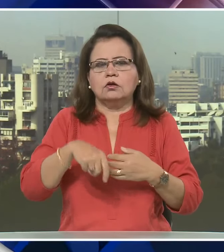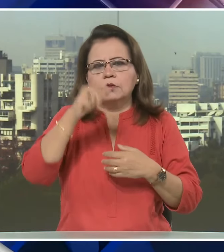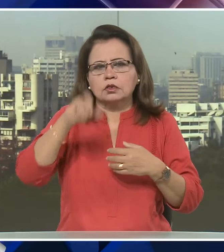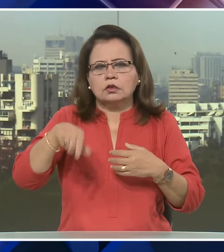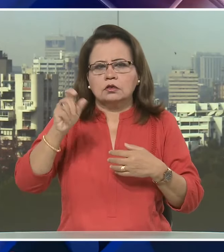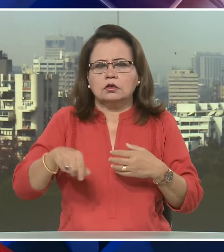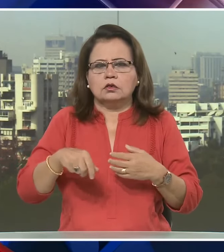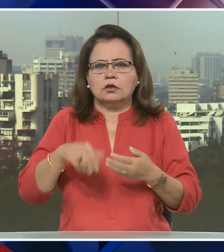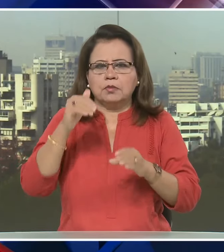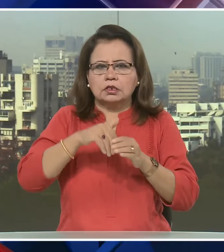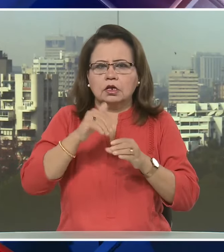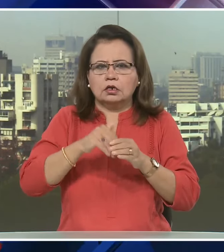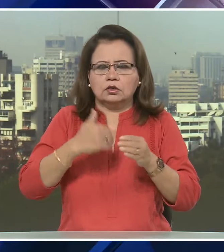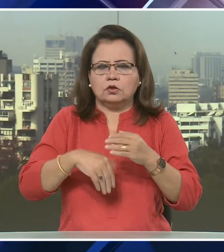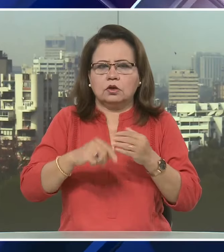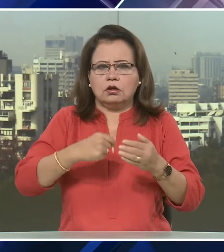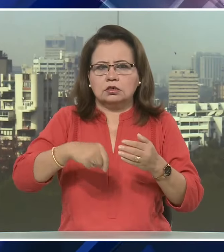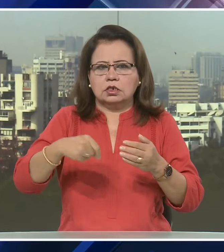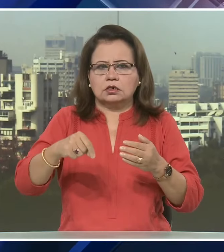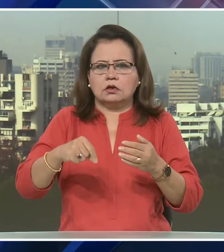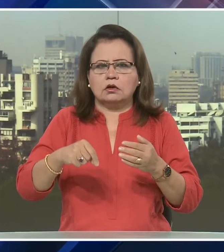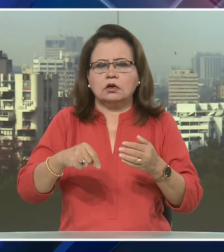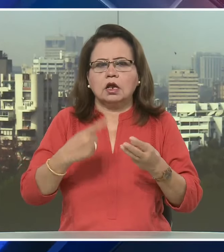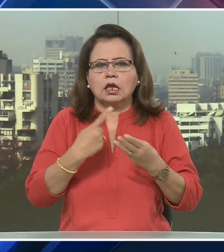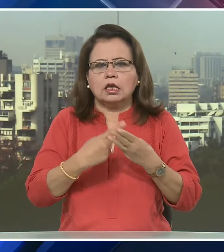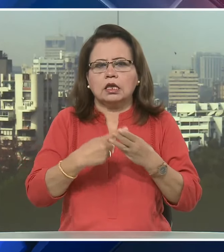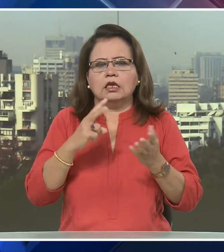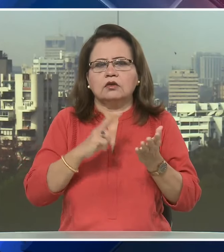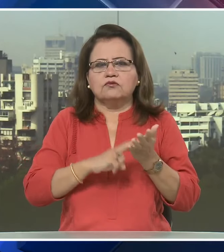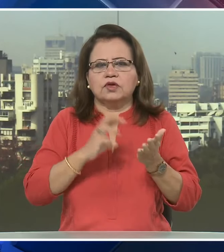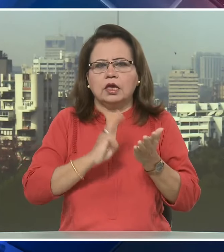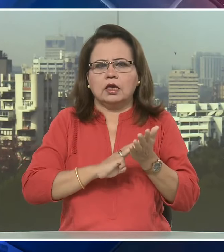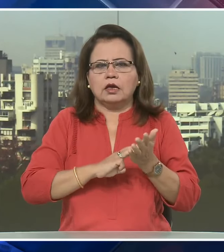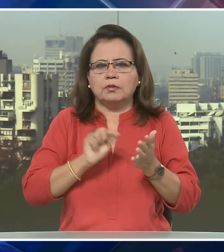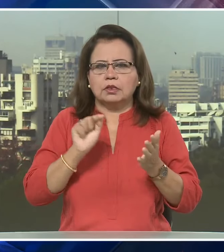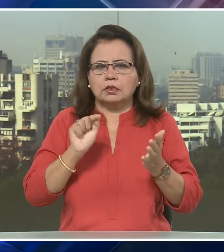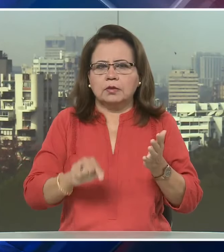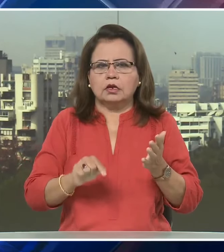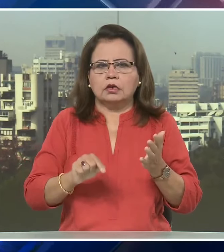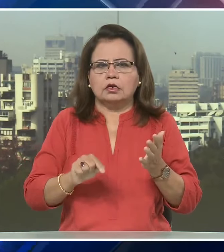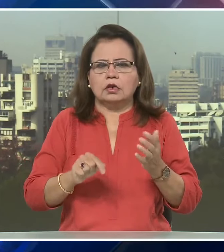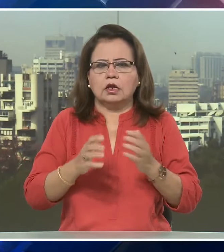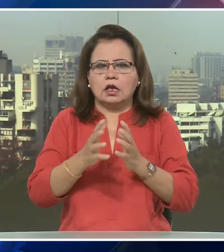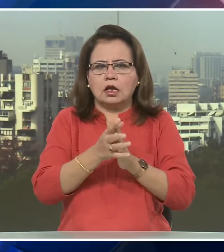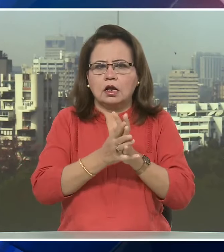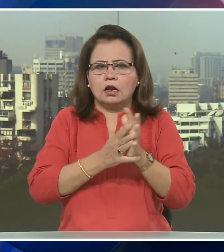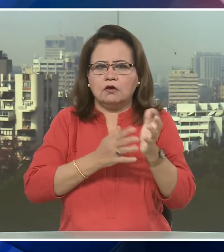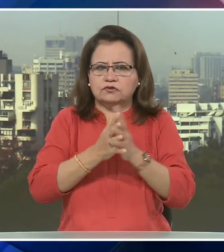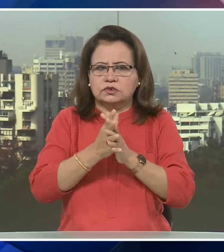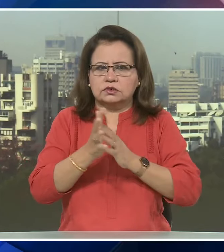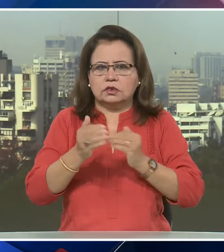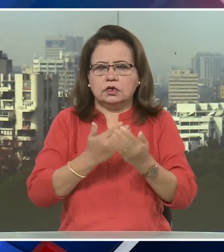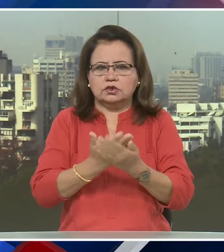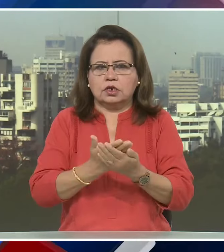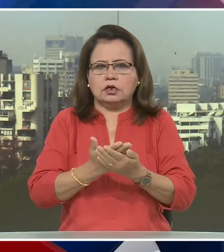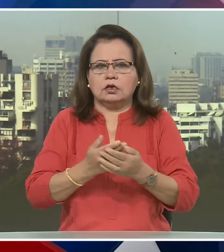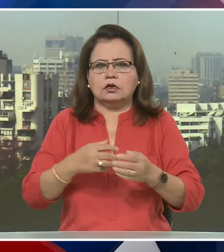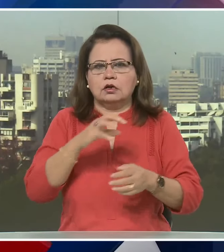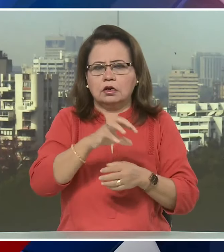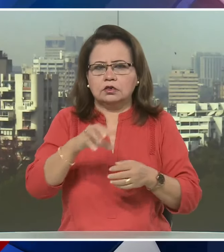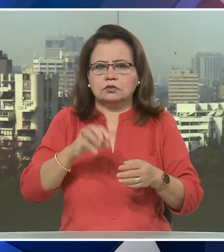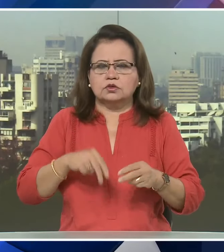को मतदान के दौरान हस्ताक्षर करने और EVM मशीन का बटन दबाने के लिए ग्लव्स दिए जाएंगे। संबंधित राज्य